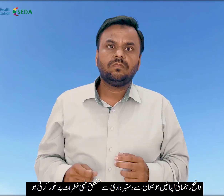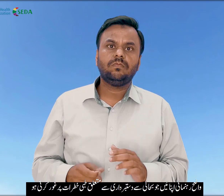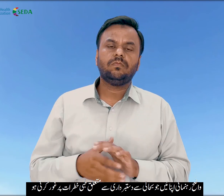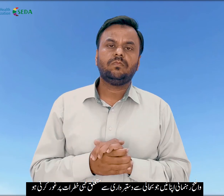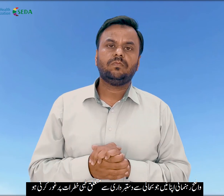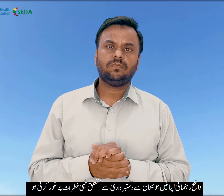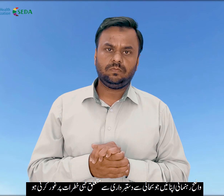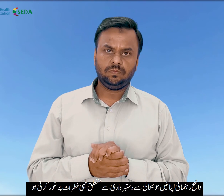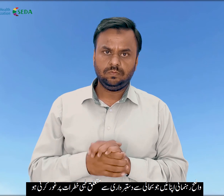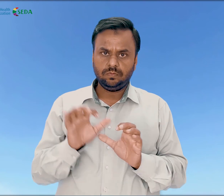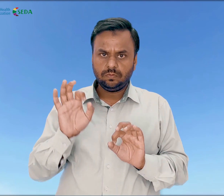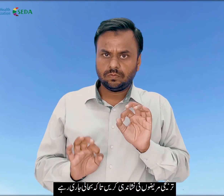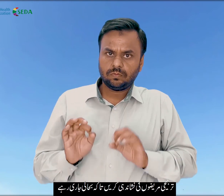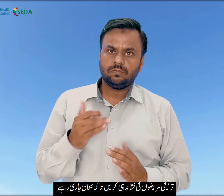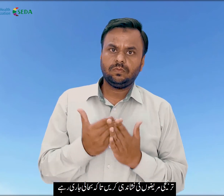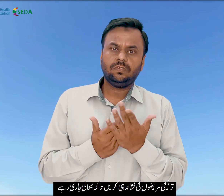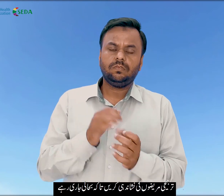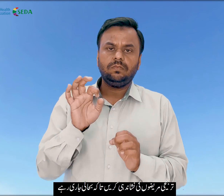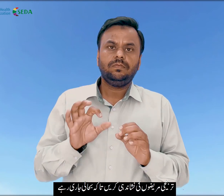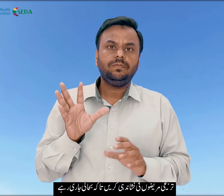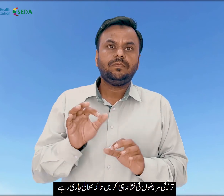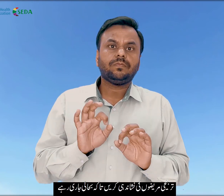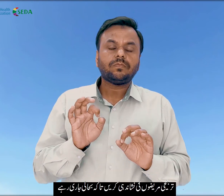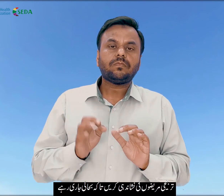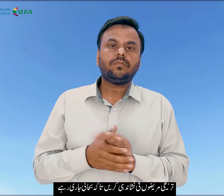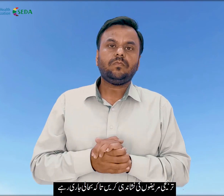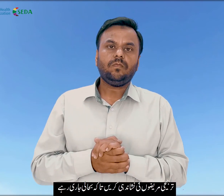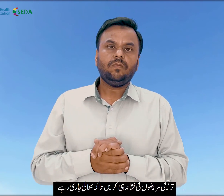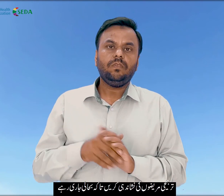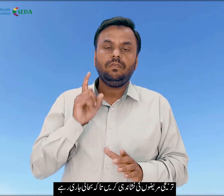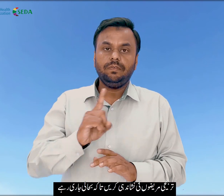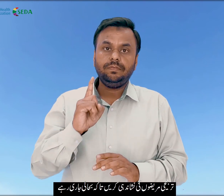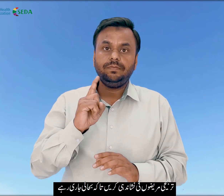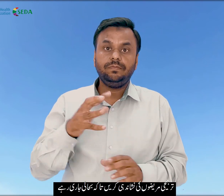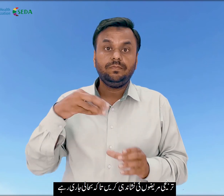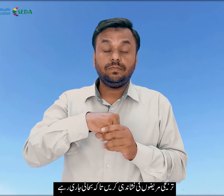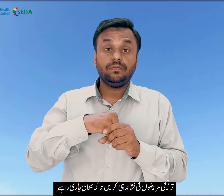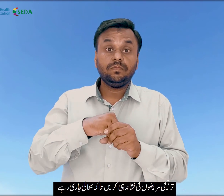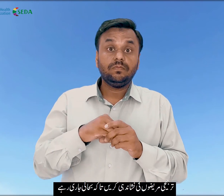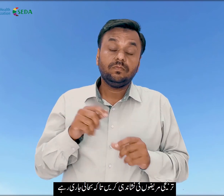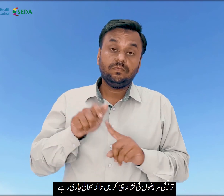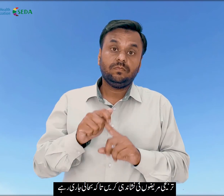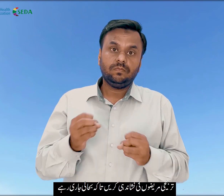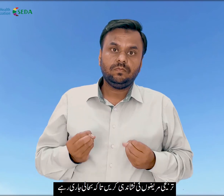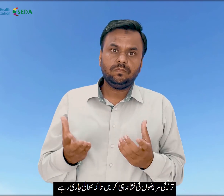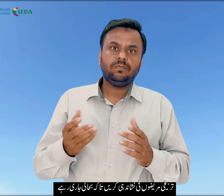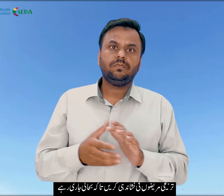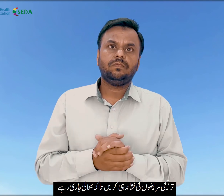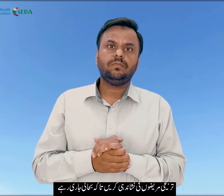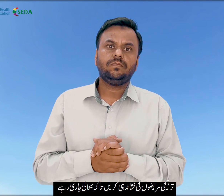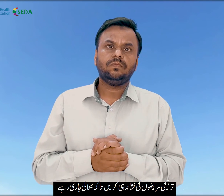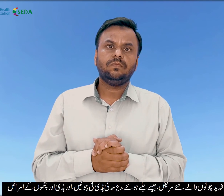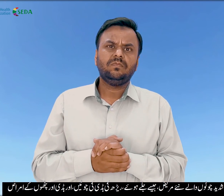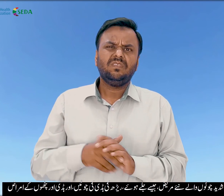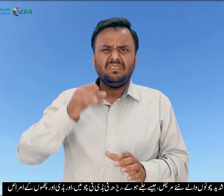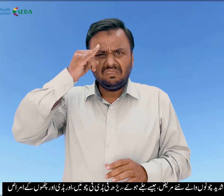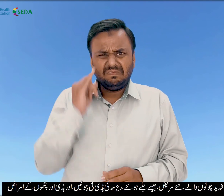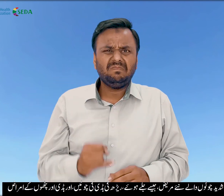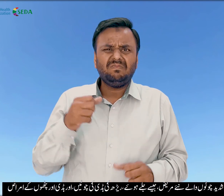ہوں۔ ترجیحی مریضوں کی نشاندہی کریں تاکہ بحالی جاری رہے۔ شدید چوٹوں